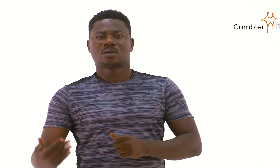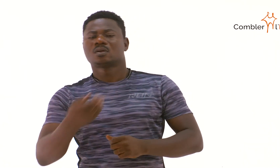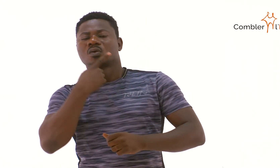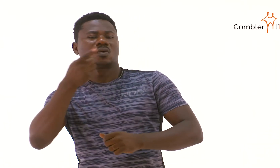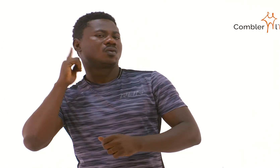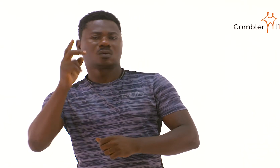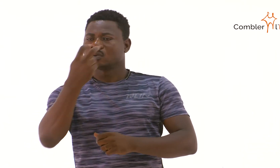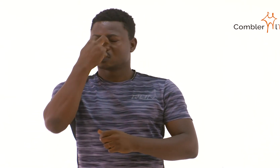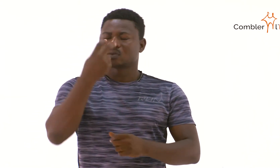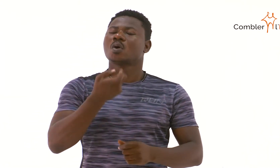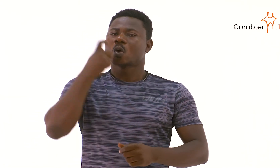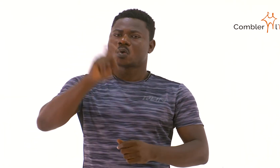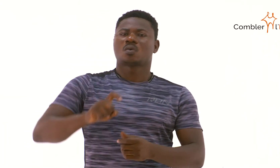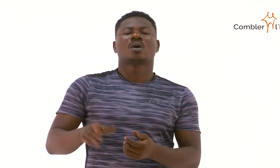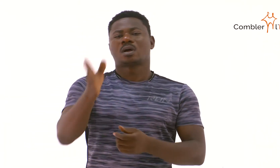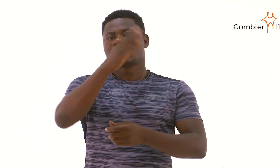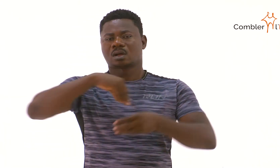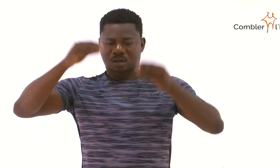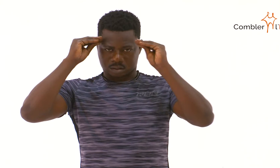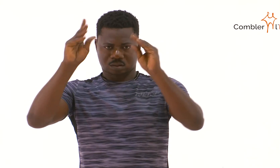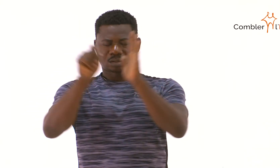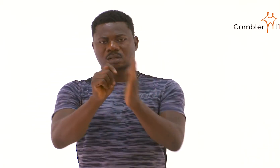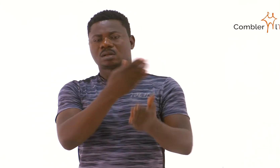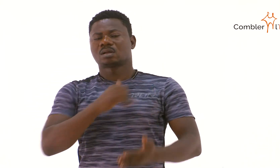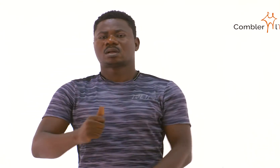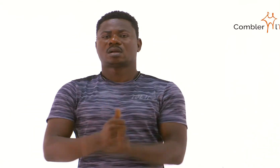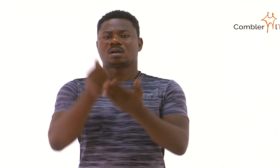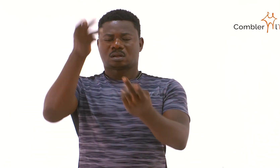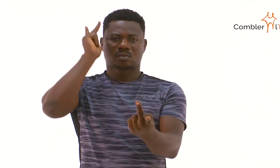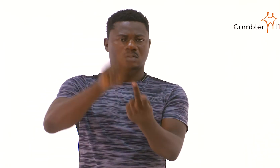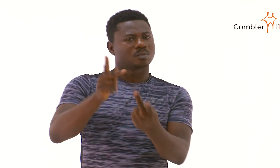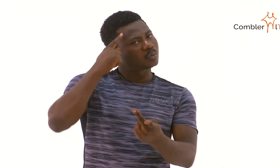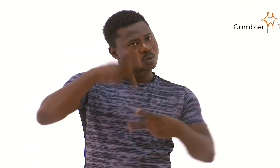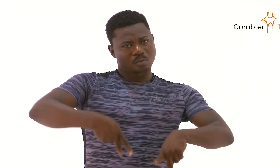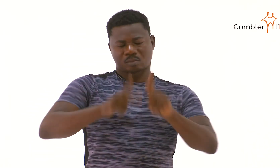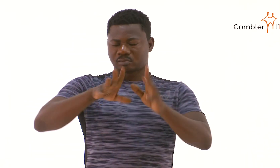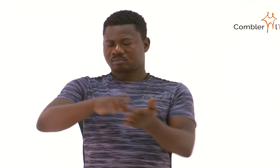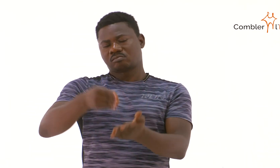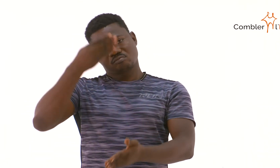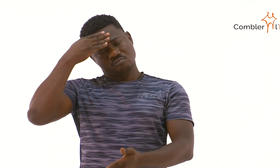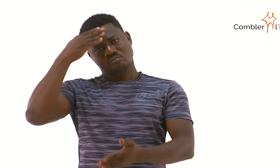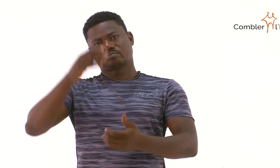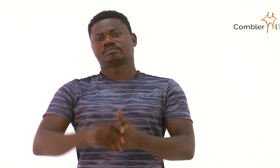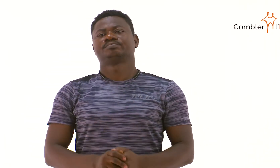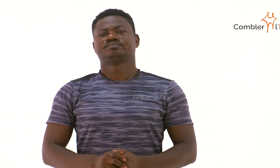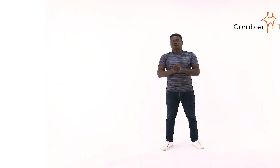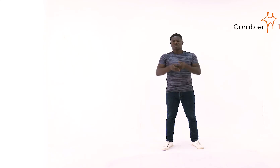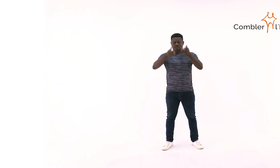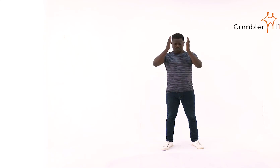sourds et aveugles ont le droit à l'éducation et à l'aide nécessaire pour leur permettre d'apprendre.